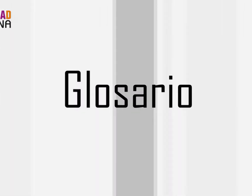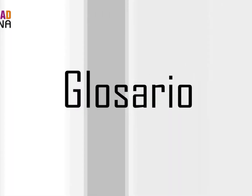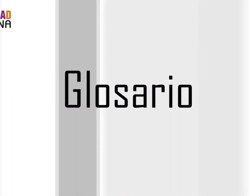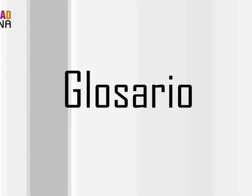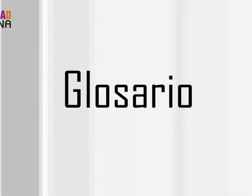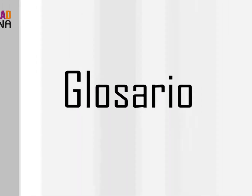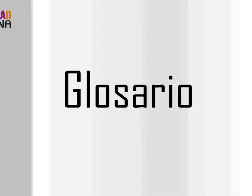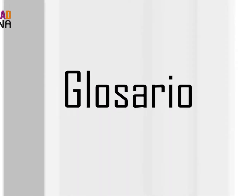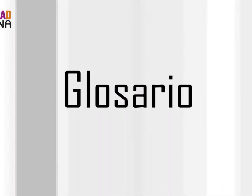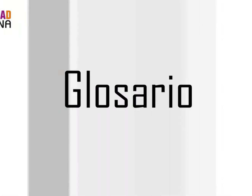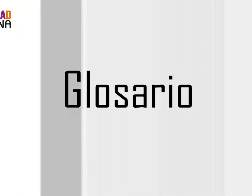Glosario.